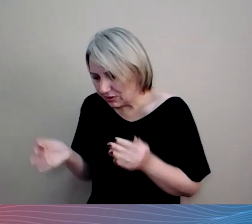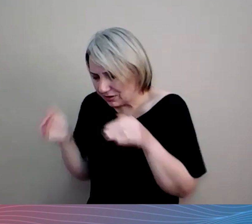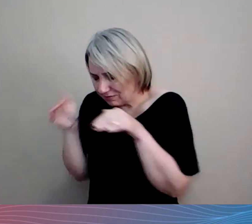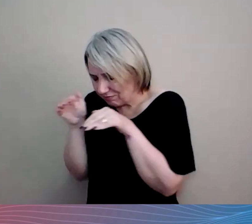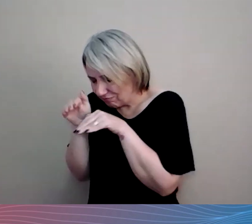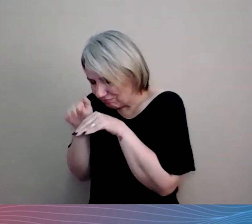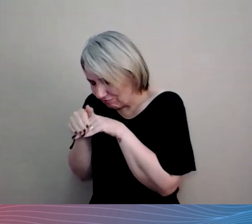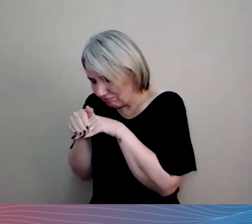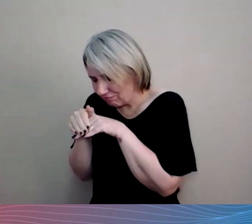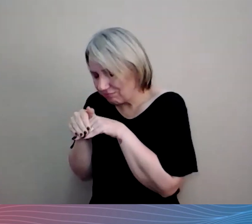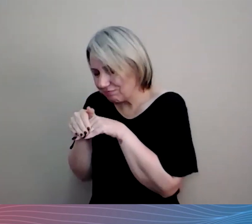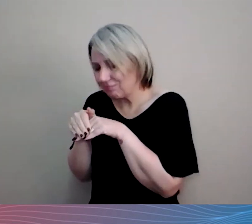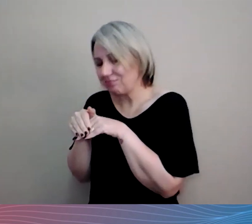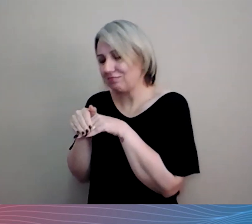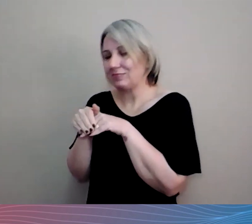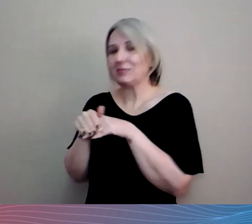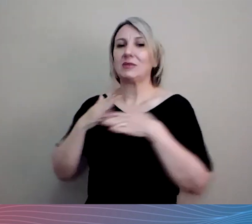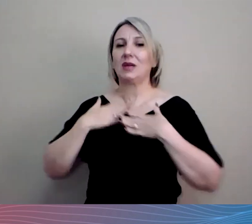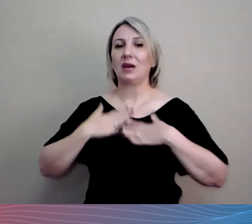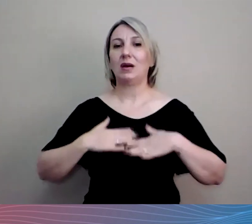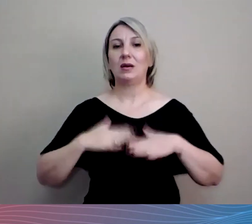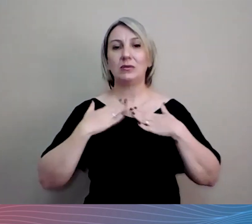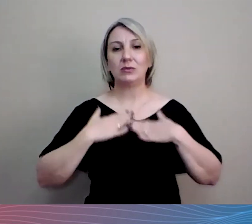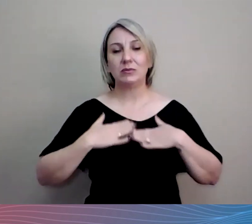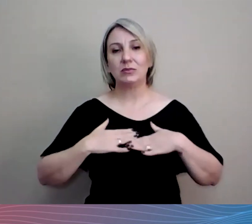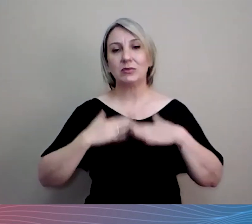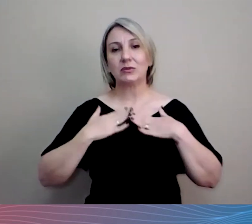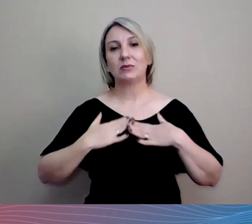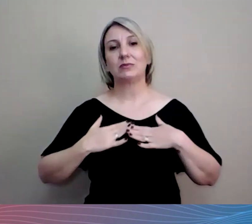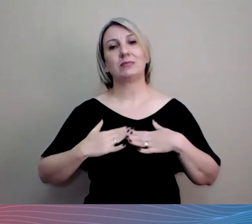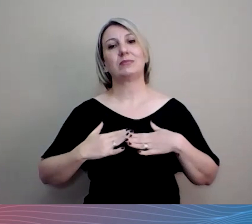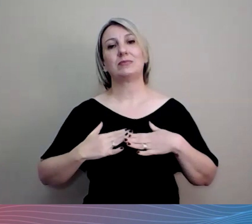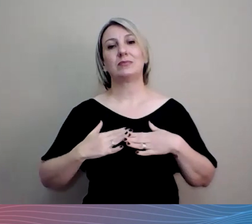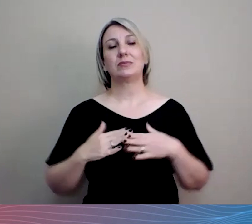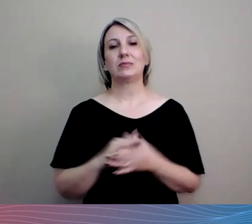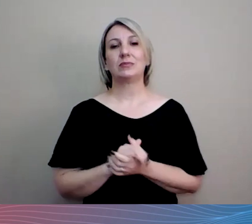mansidão. O que é mansidão? Que é ser manso.